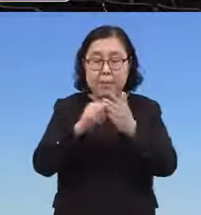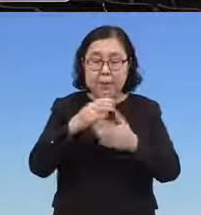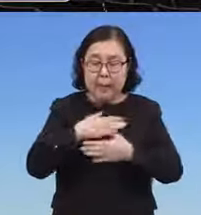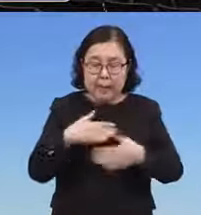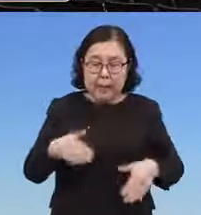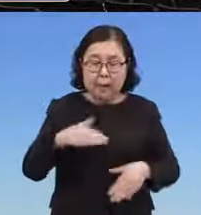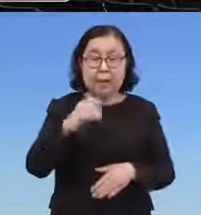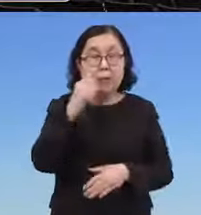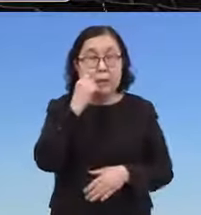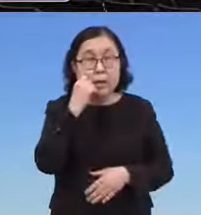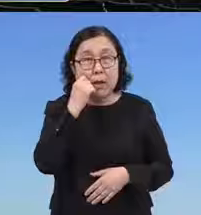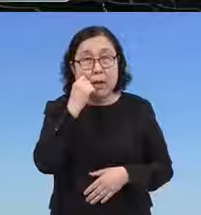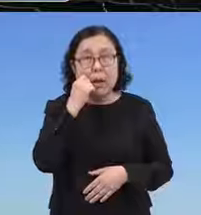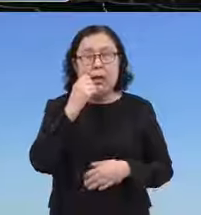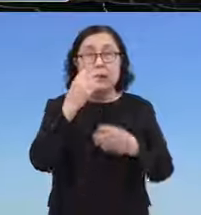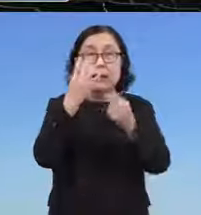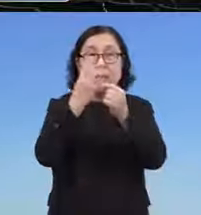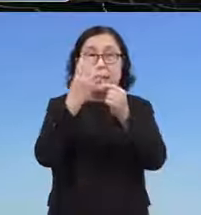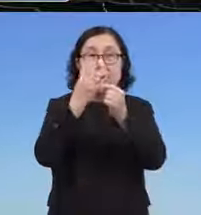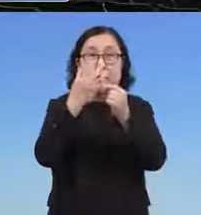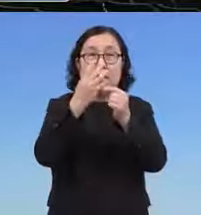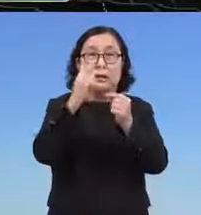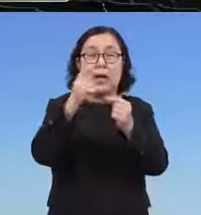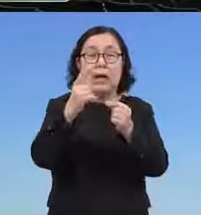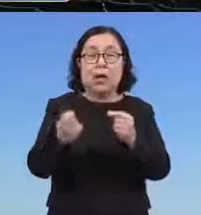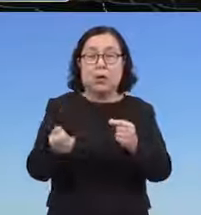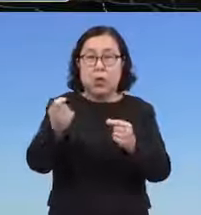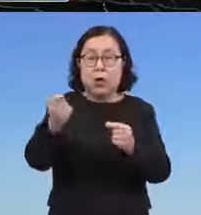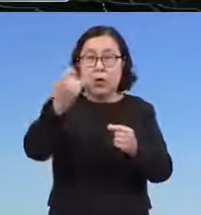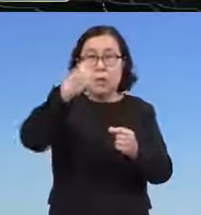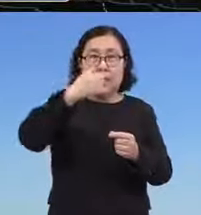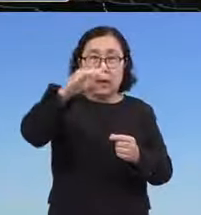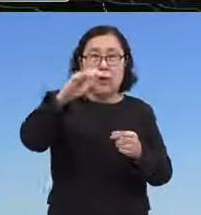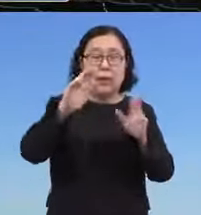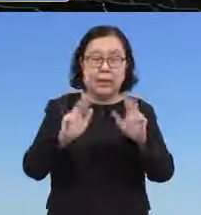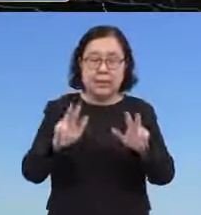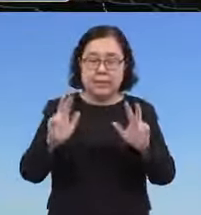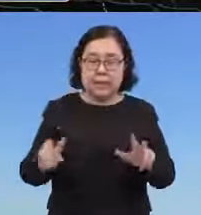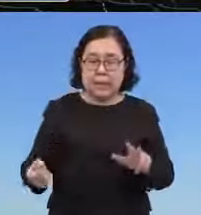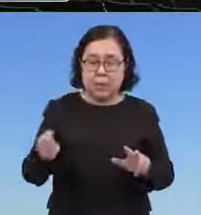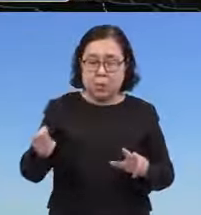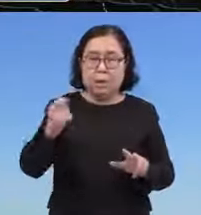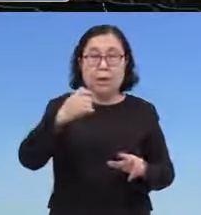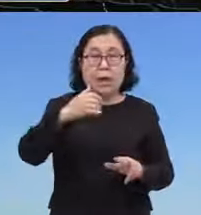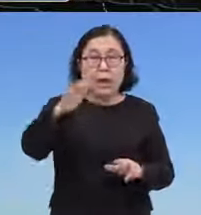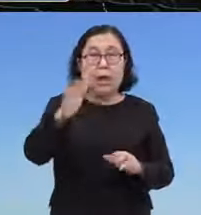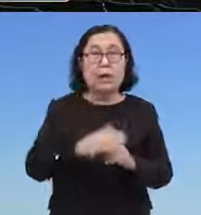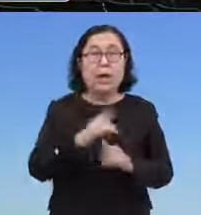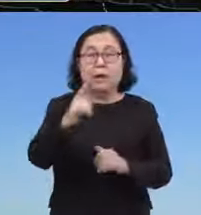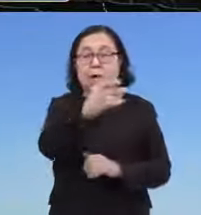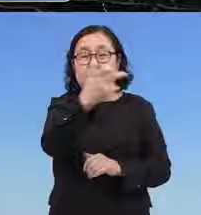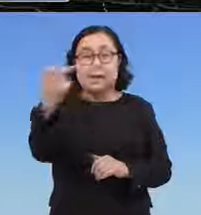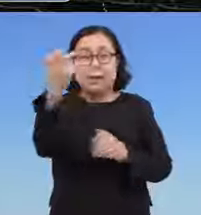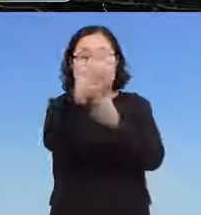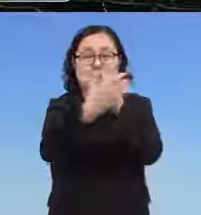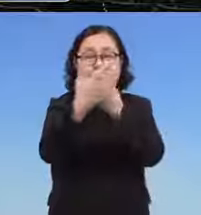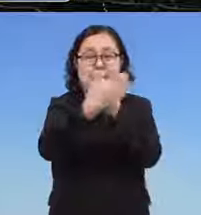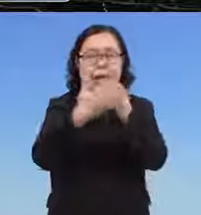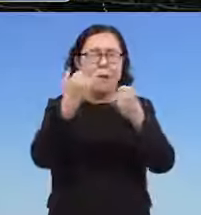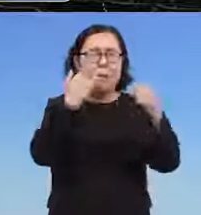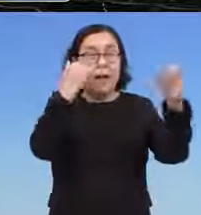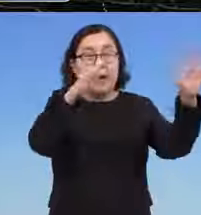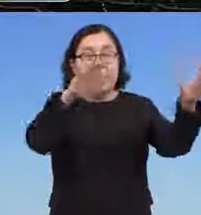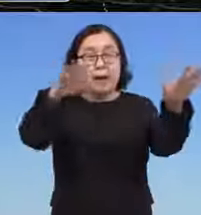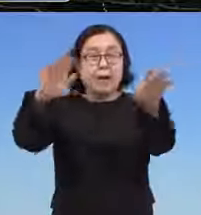가네. 4절에서 주님이 우리에게 선포하십니다. 자, 곧 가거라. 이제 곧 가거라.